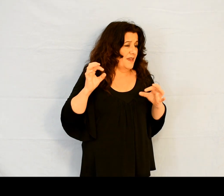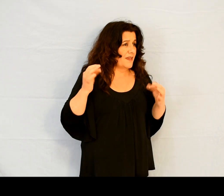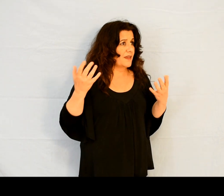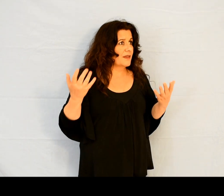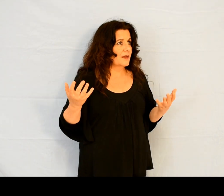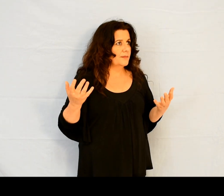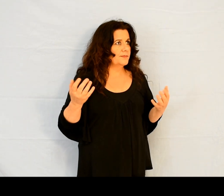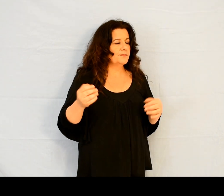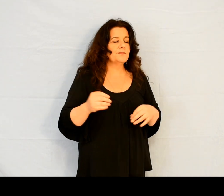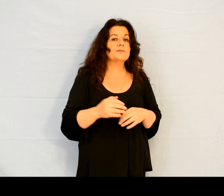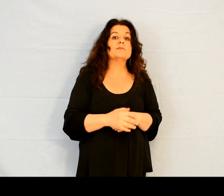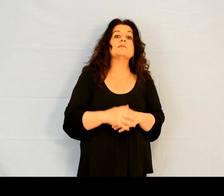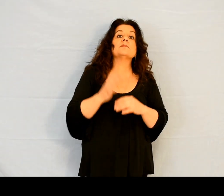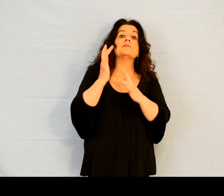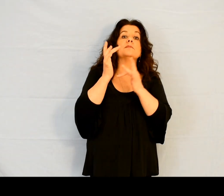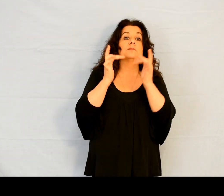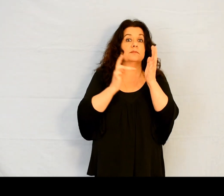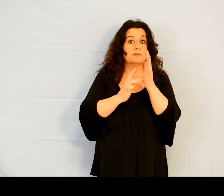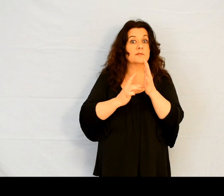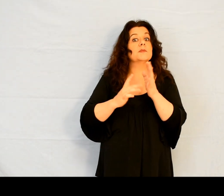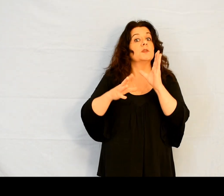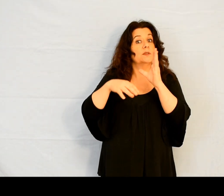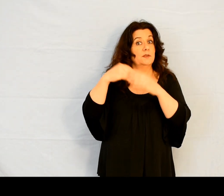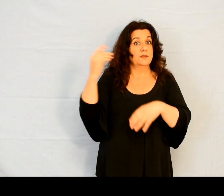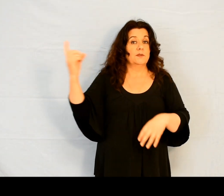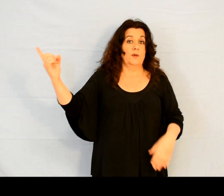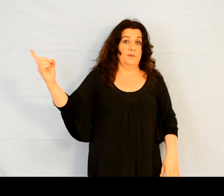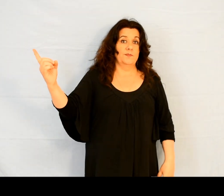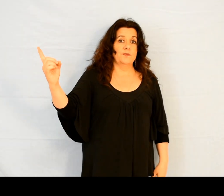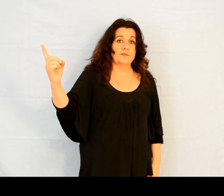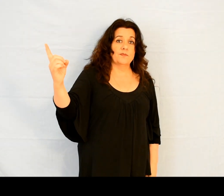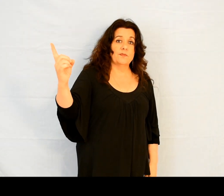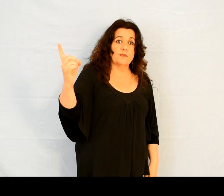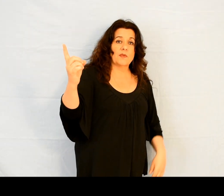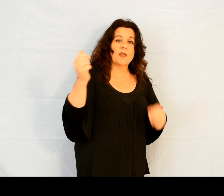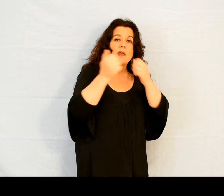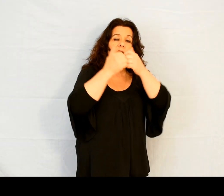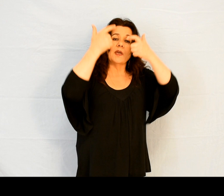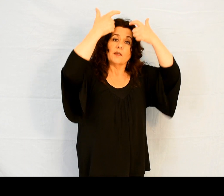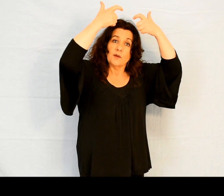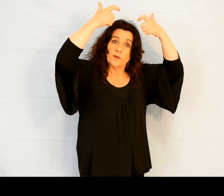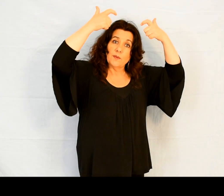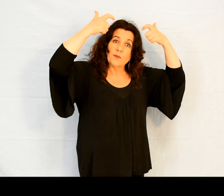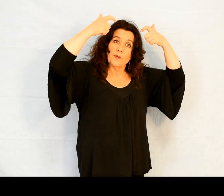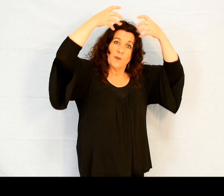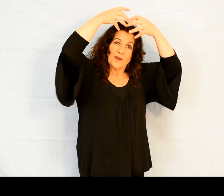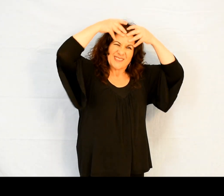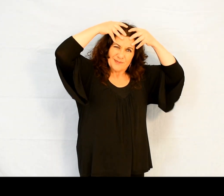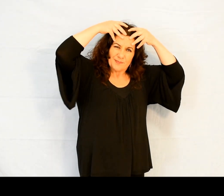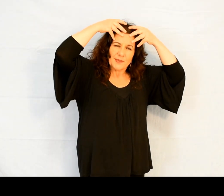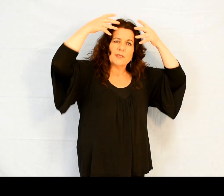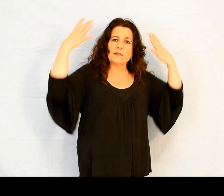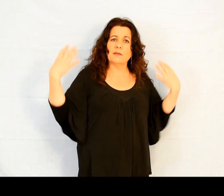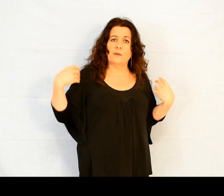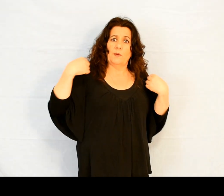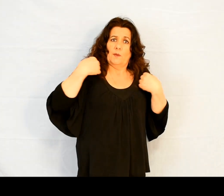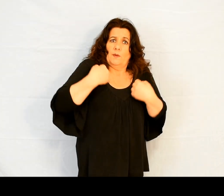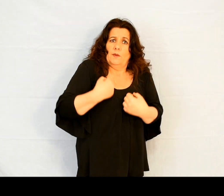Jésus donc sortit dehors, portant la couronne d'épines et le manteau pourpre, et Pilate leur